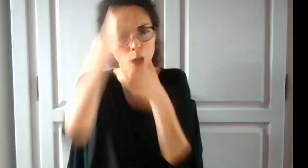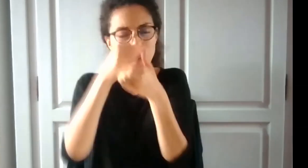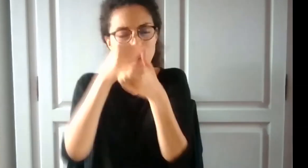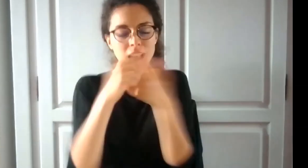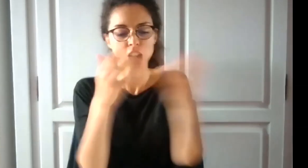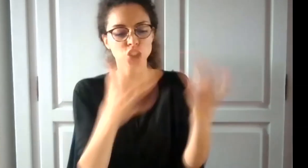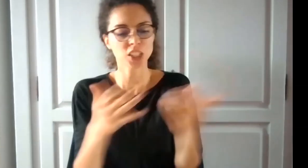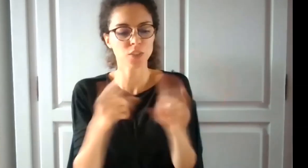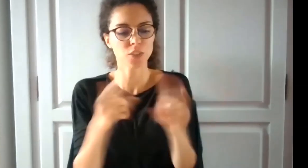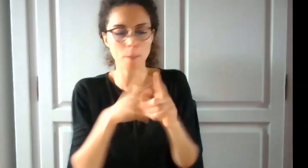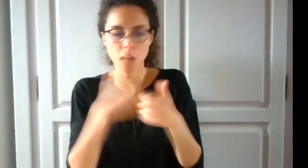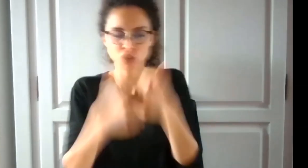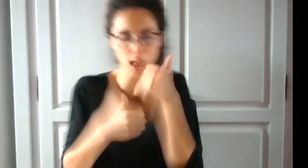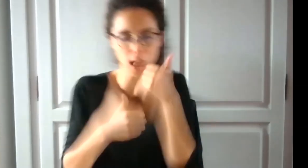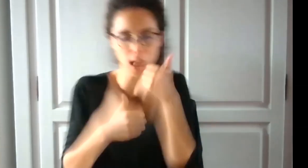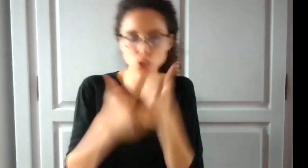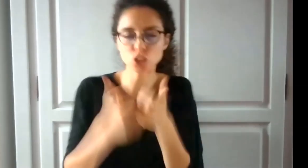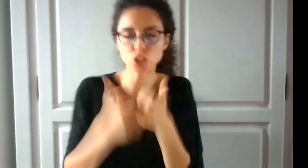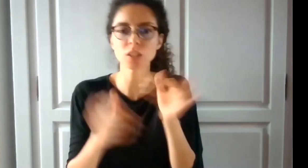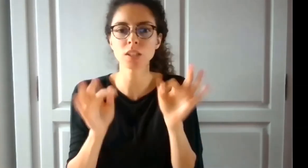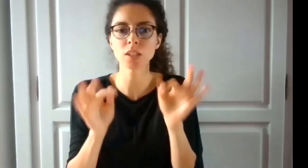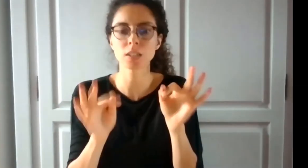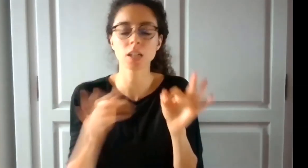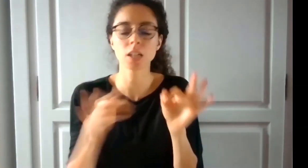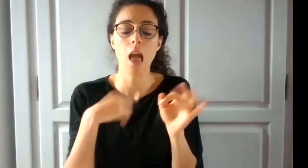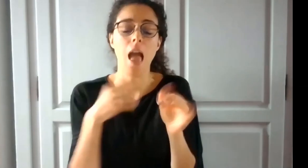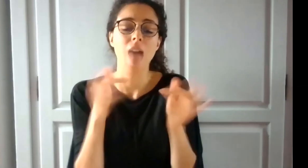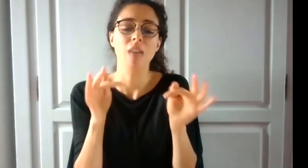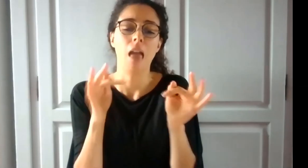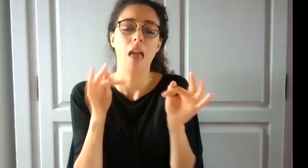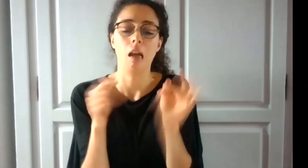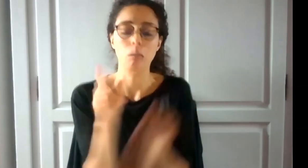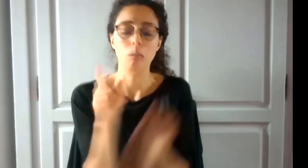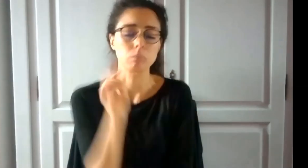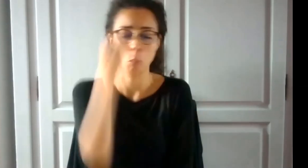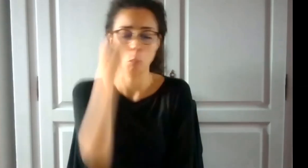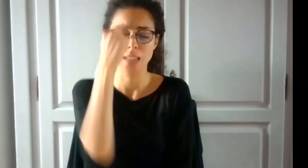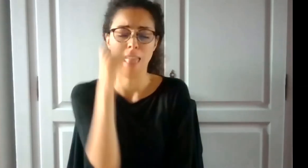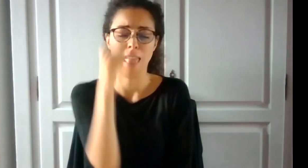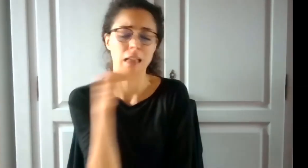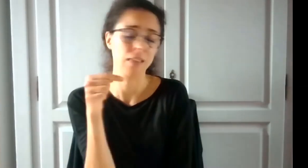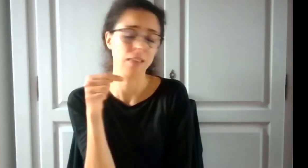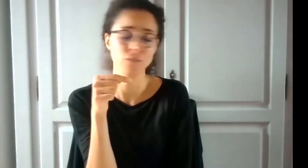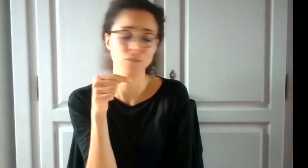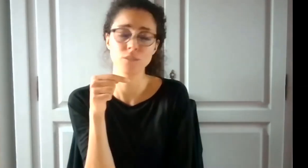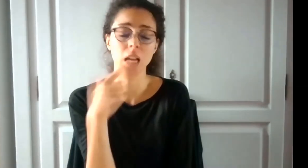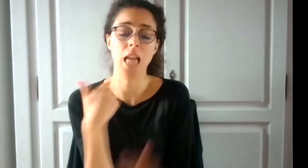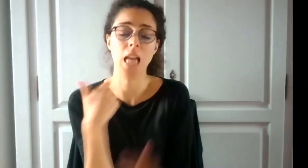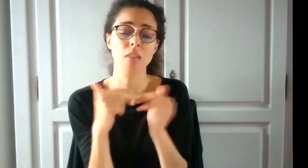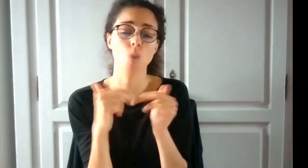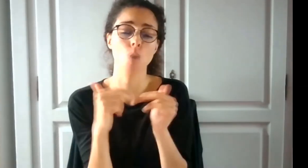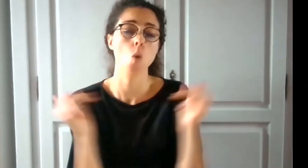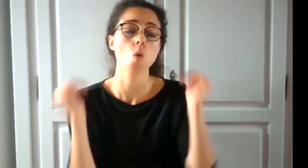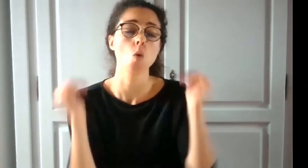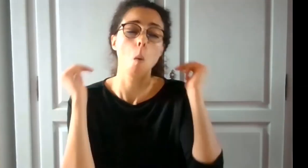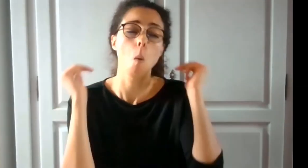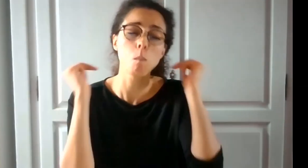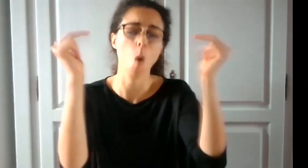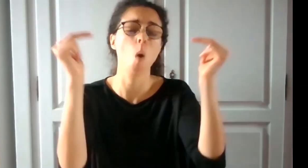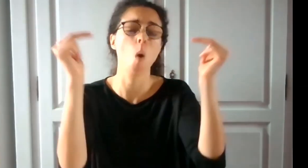un challenge qu'on doit tous avoir, c'est celui du pessimisme, qui est à un niveau très, très élevé. Et ça, je vous avoue